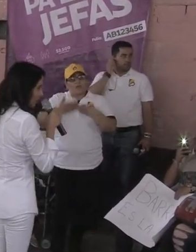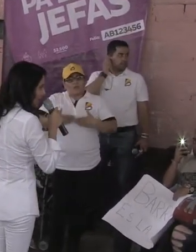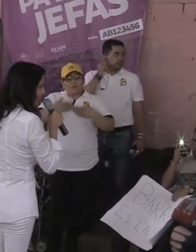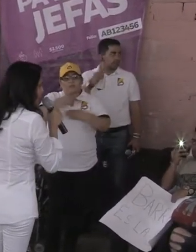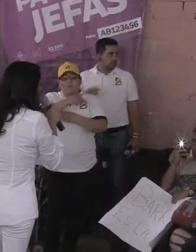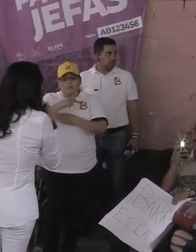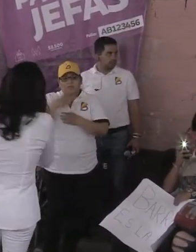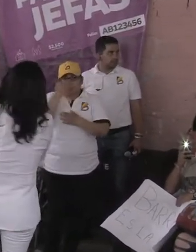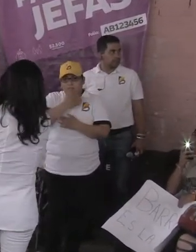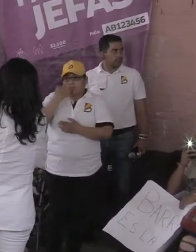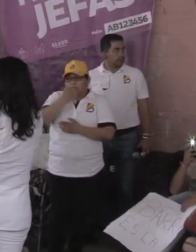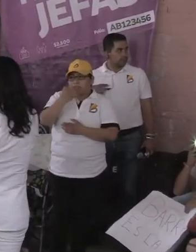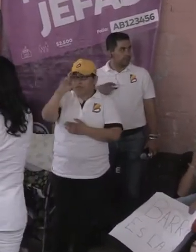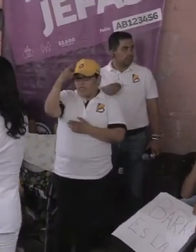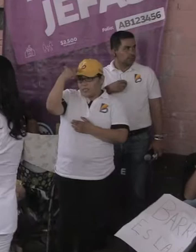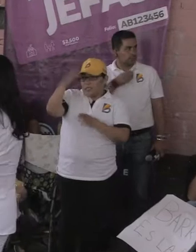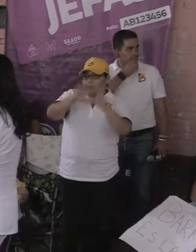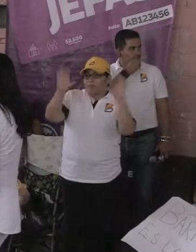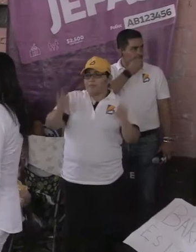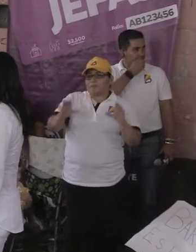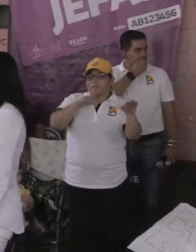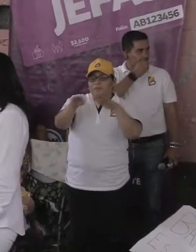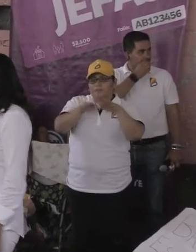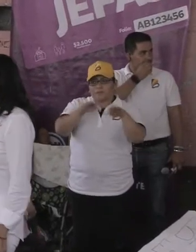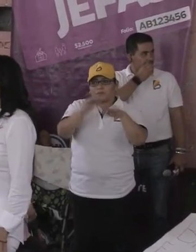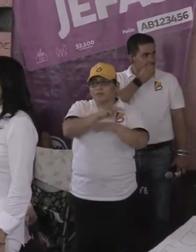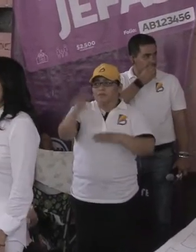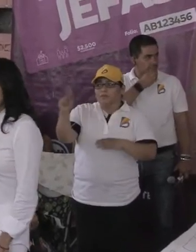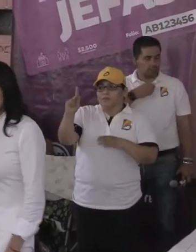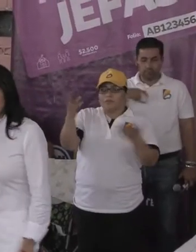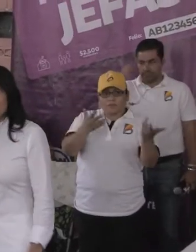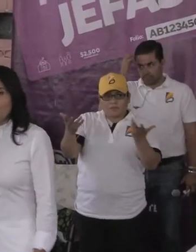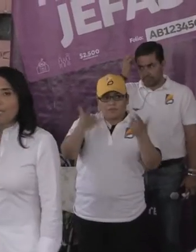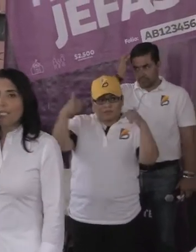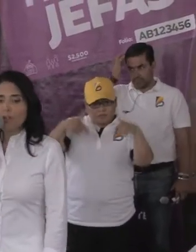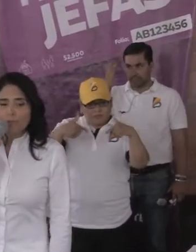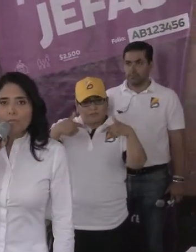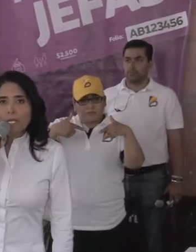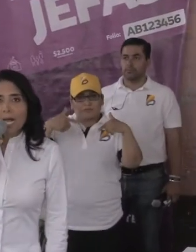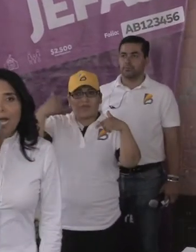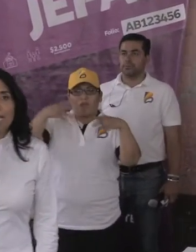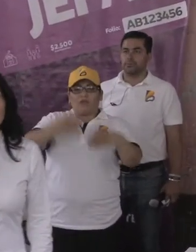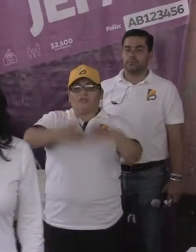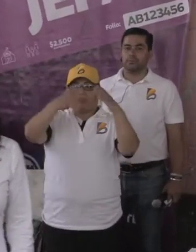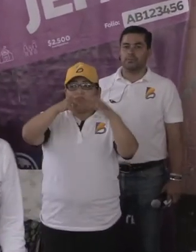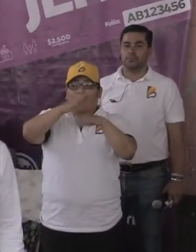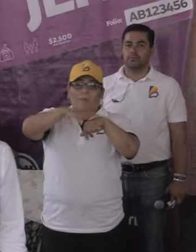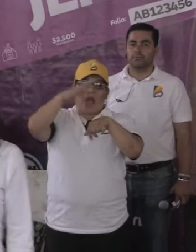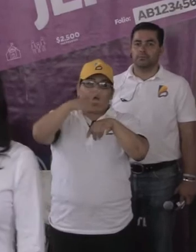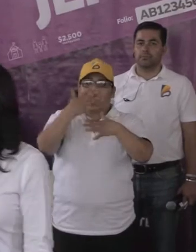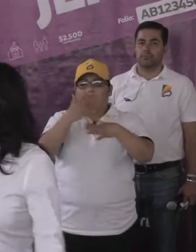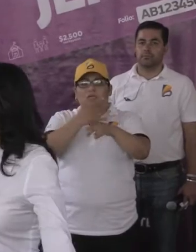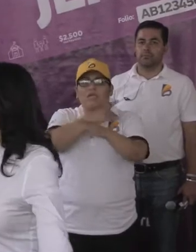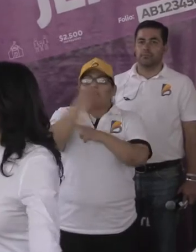en la escuela. Y quiero reconocer el trabajo que ustedes han hecho. Aquí en este predio hay más